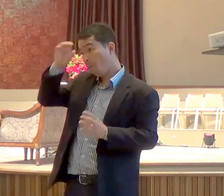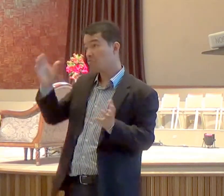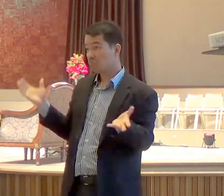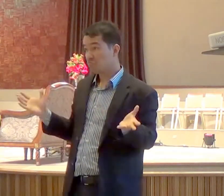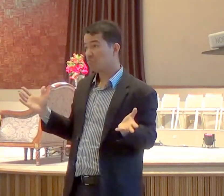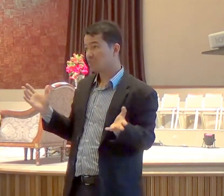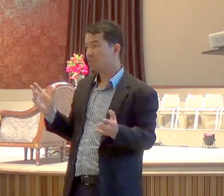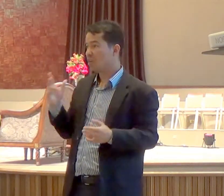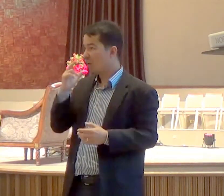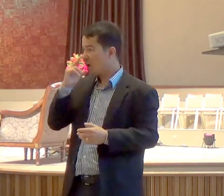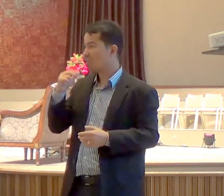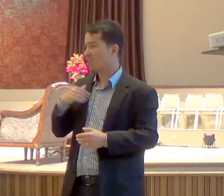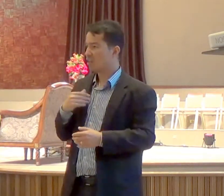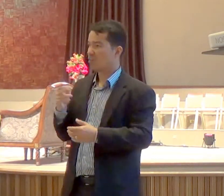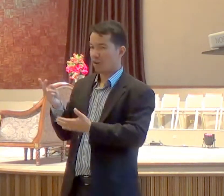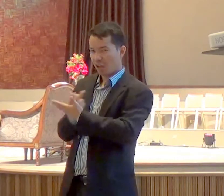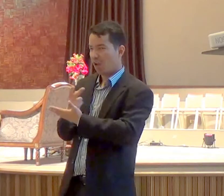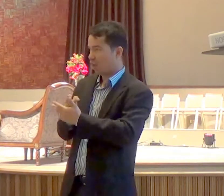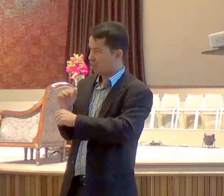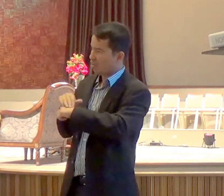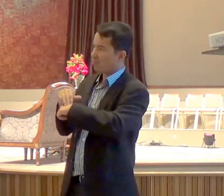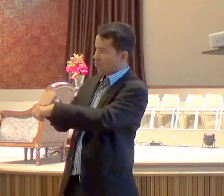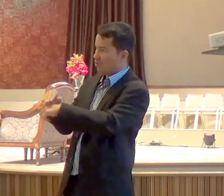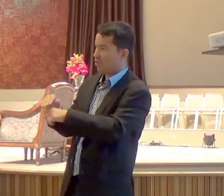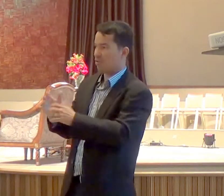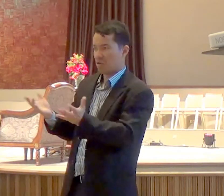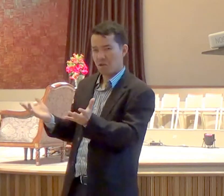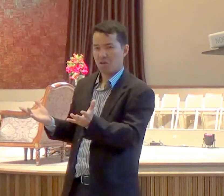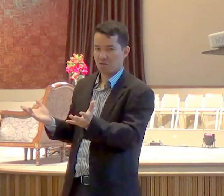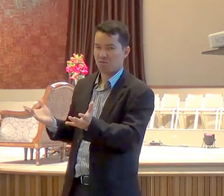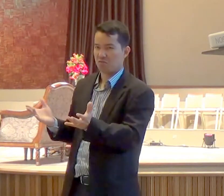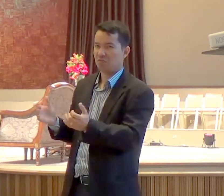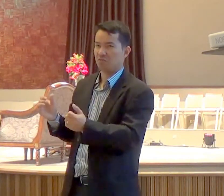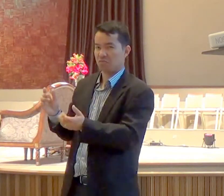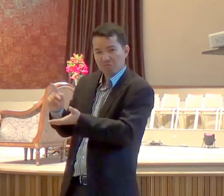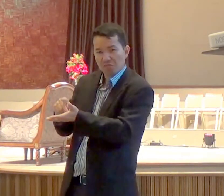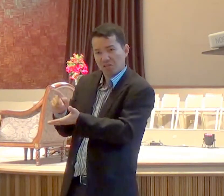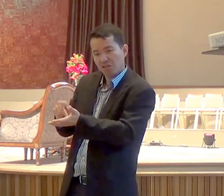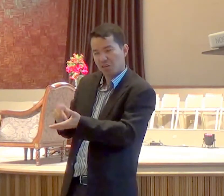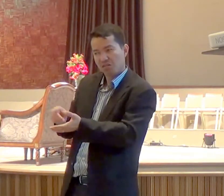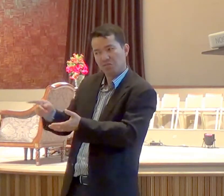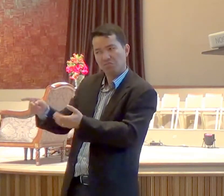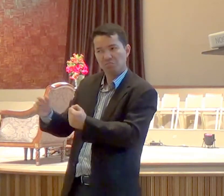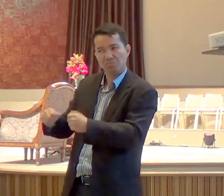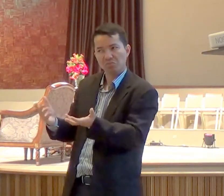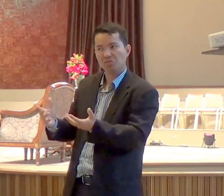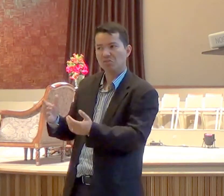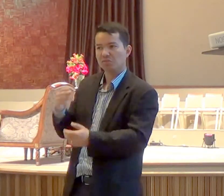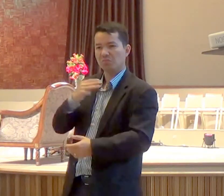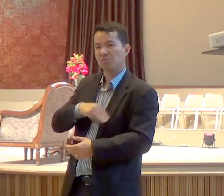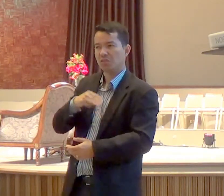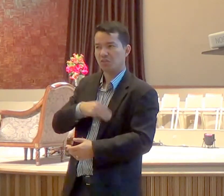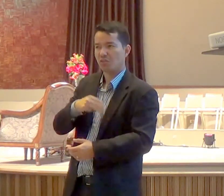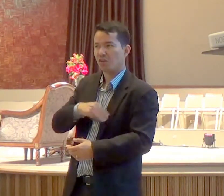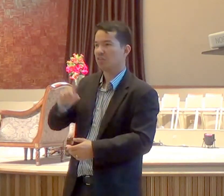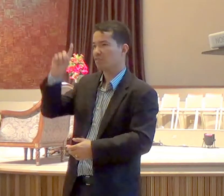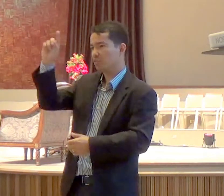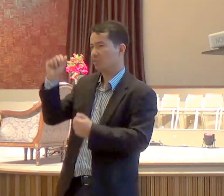que eu estou falando sobre isso, então, nada mais resta para a gente, pedir a Deus, a misericórdia do Senhor, te dê um cérebro novo, é verdade?